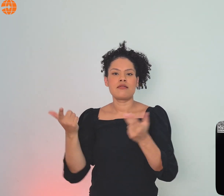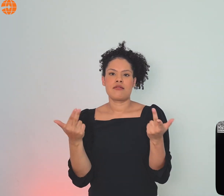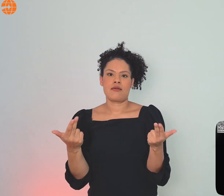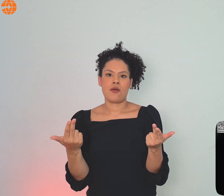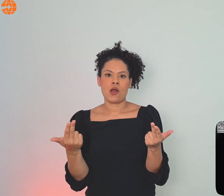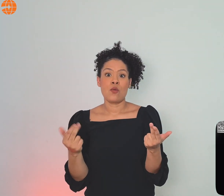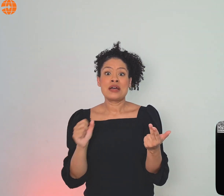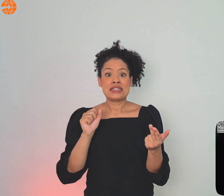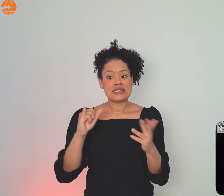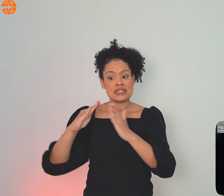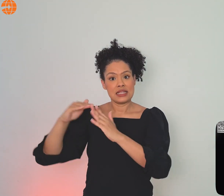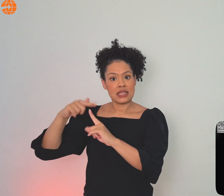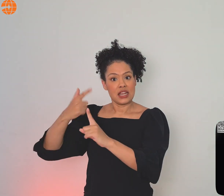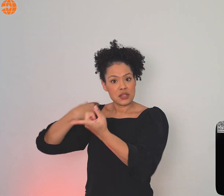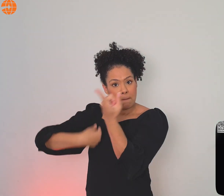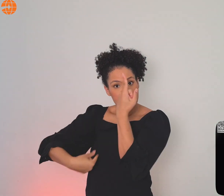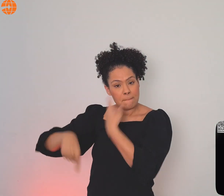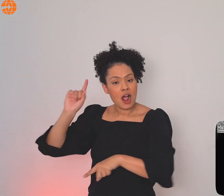a igreja.